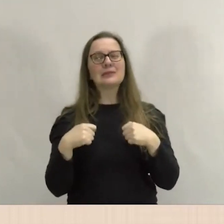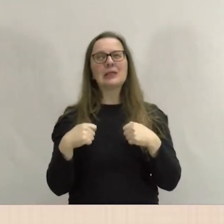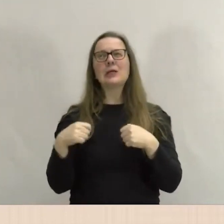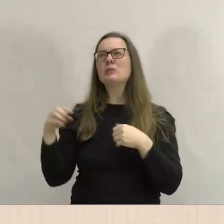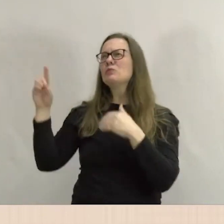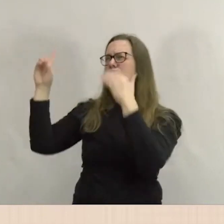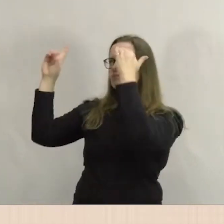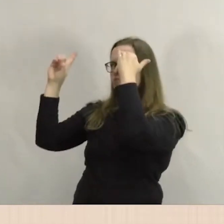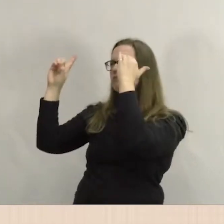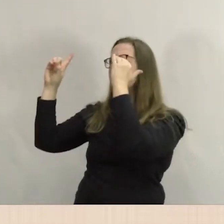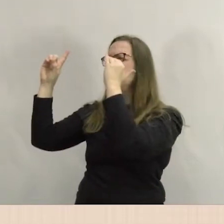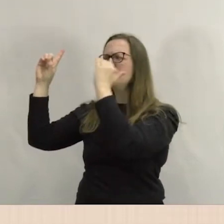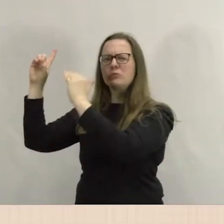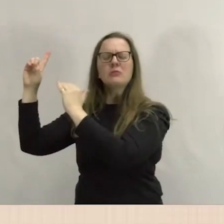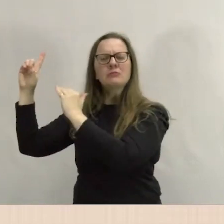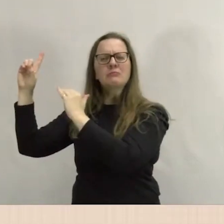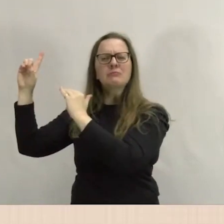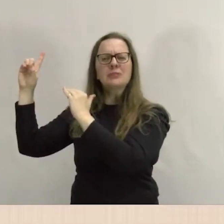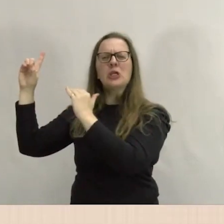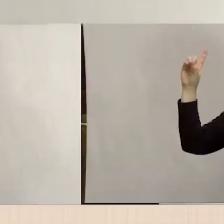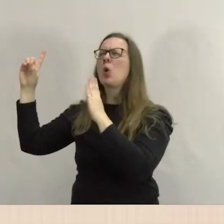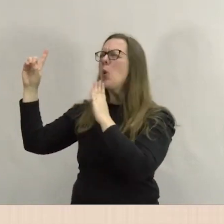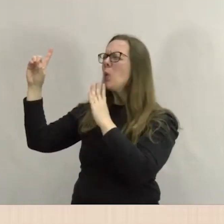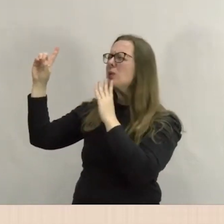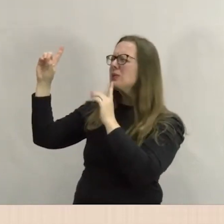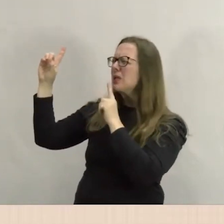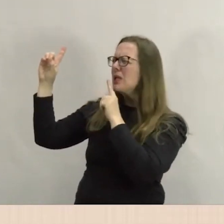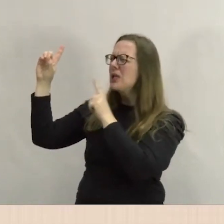Eu tenho visão daquilo que estou fazendo.